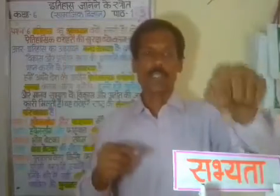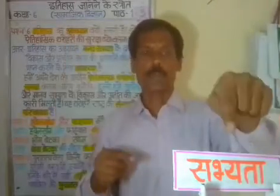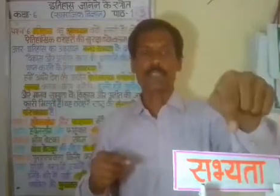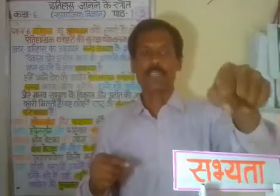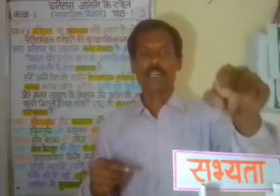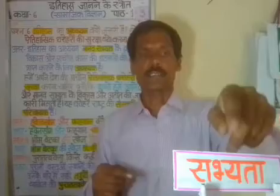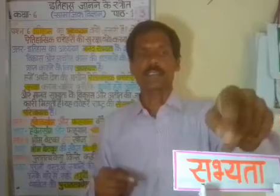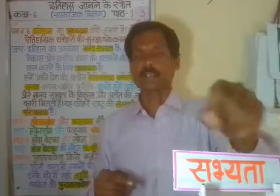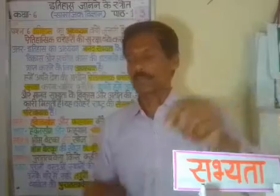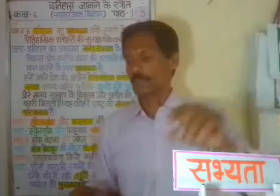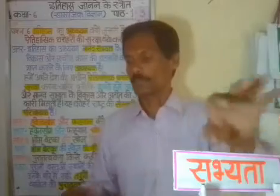सभ्यता